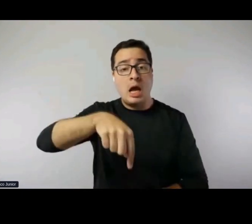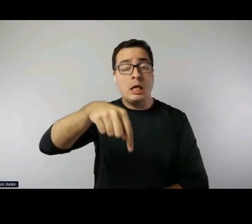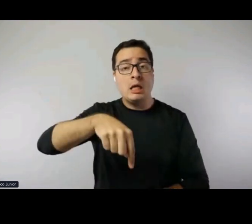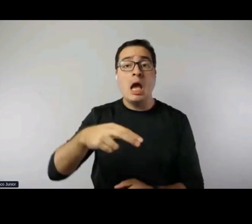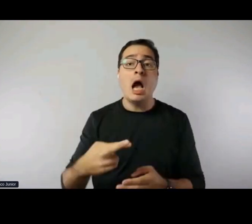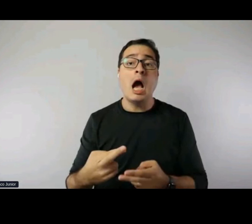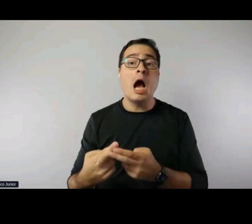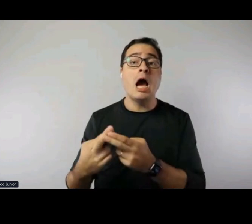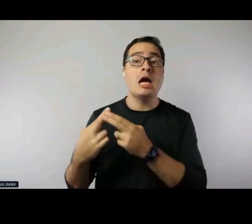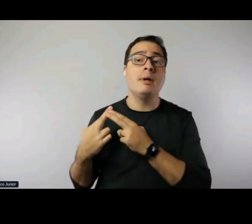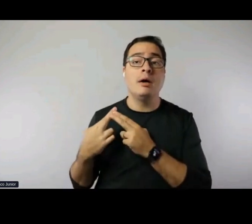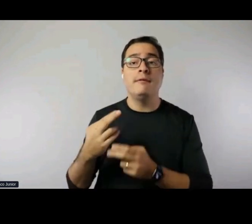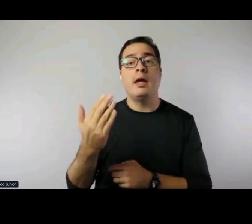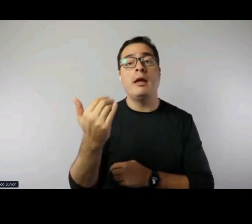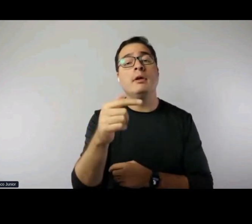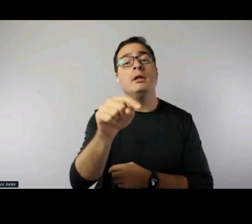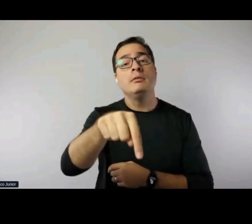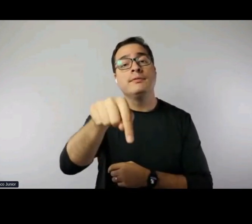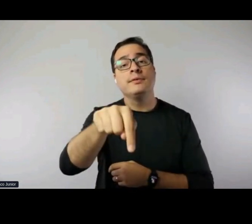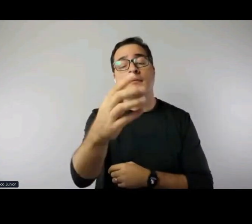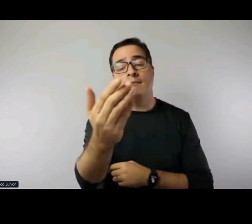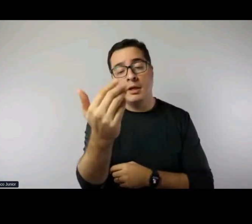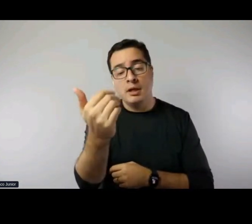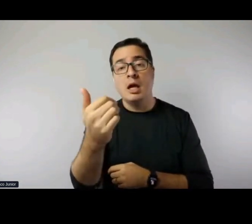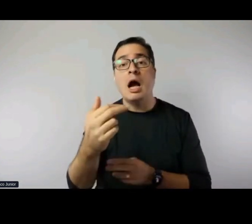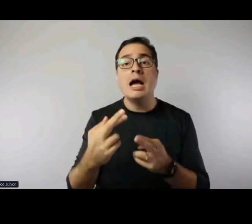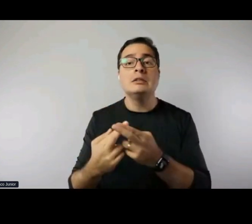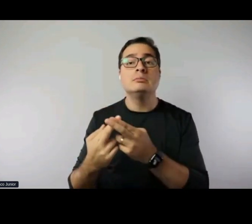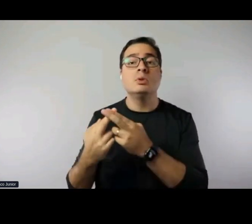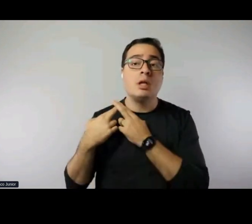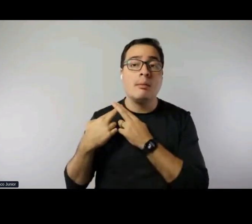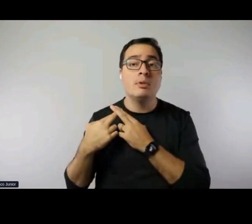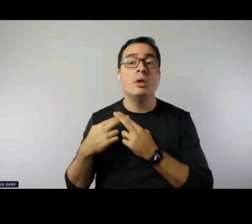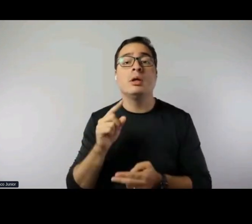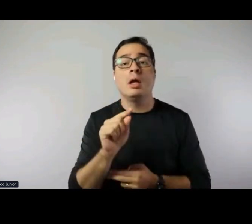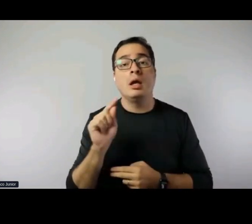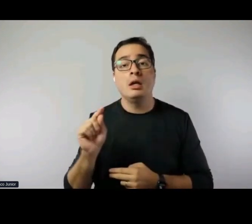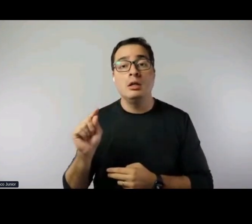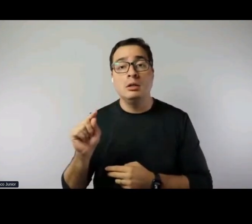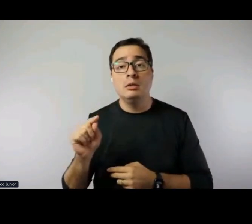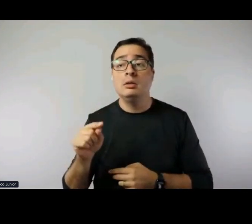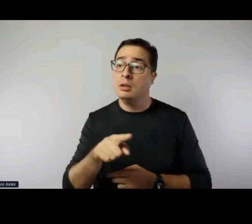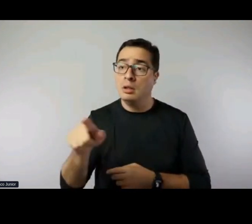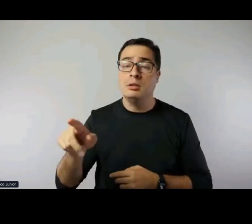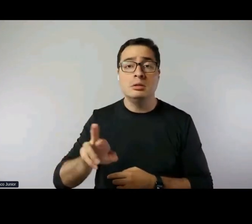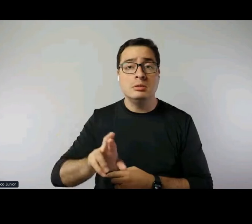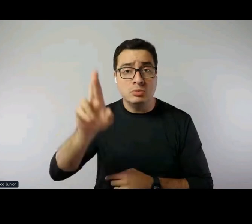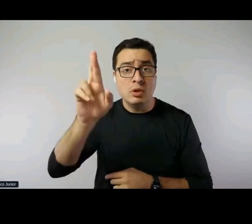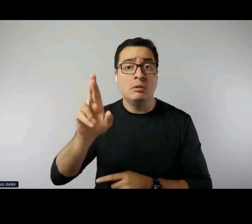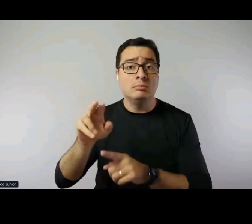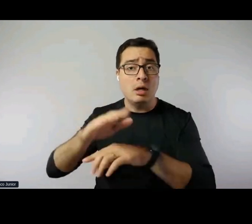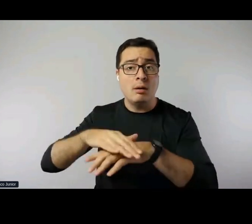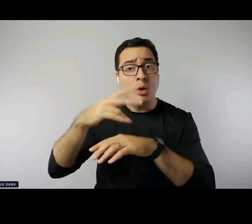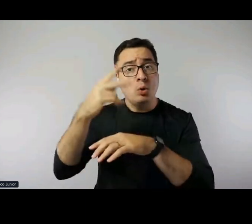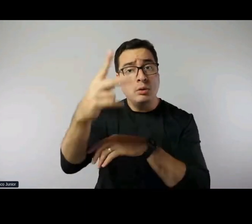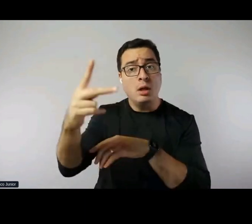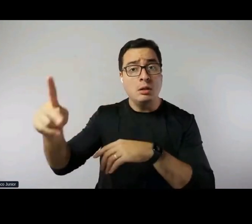responsabilidade, chamando também a responsabilidade àqueles que devem ser chamados à